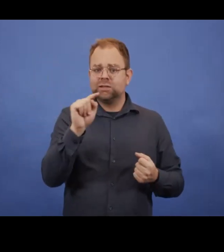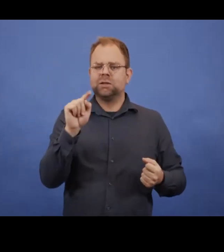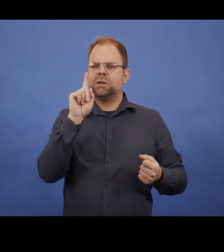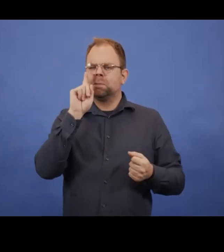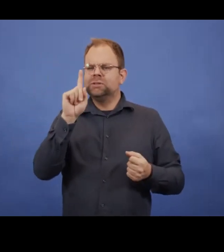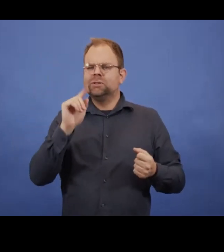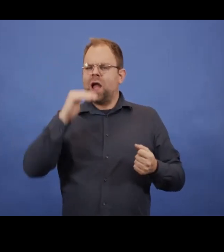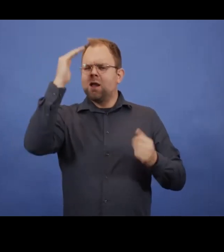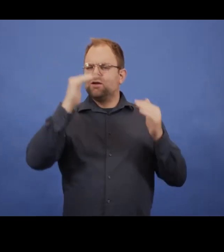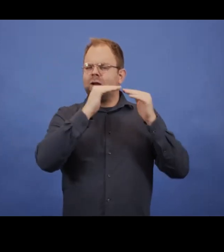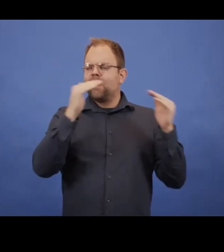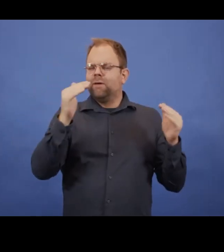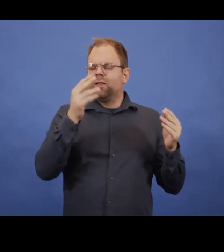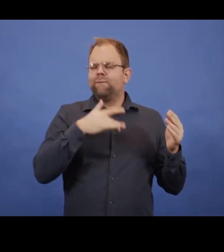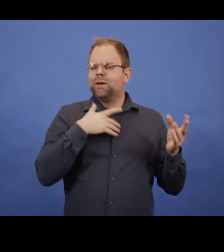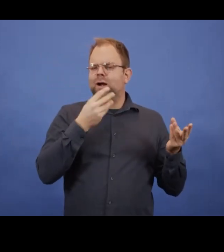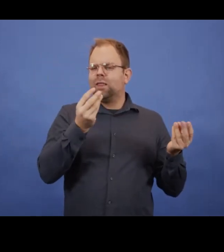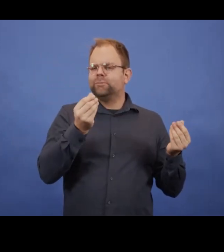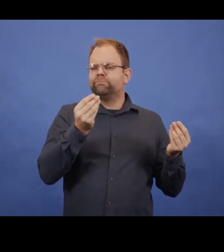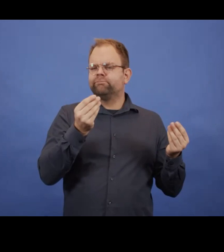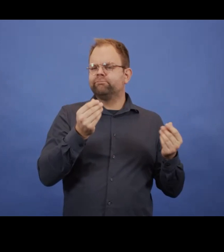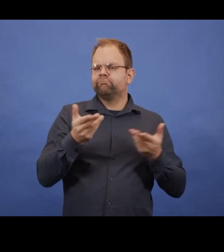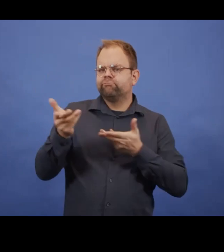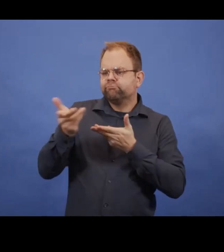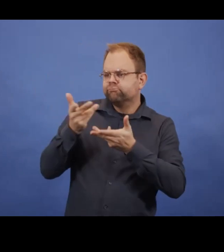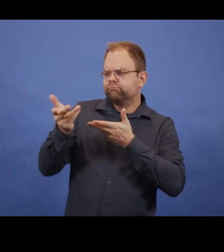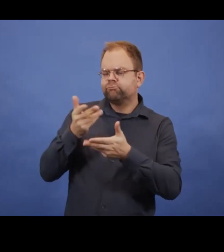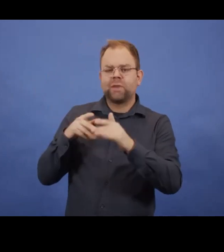diferentes organizaciones, de diferentes perfiles y